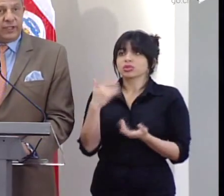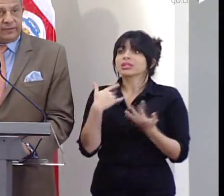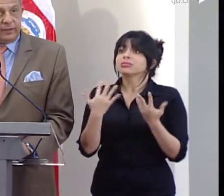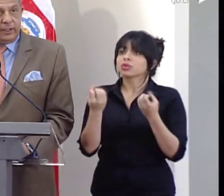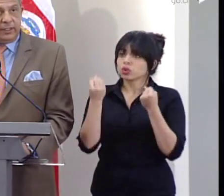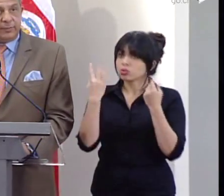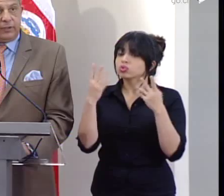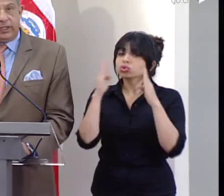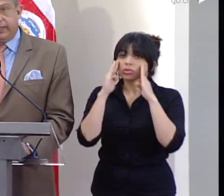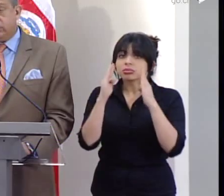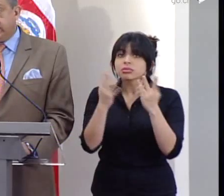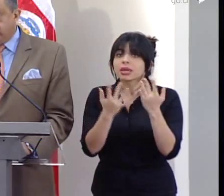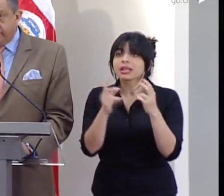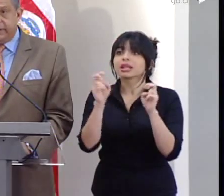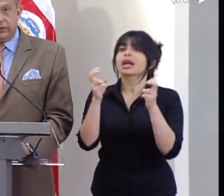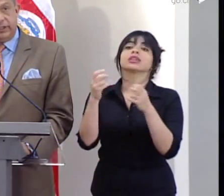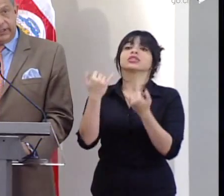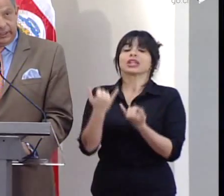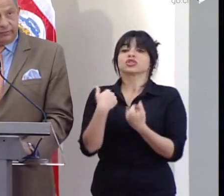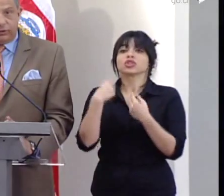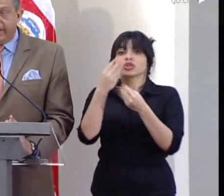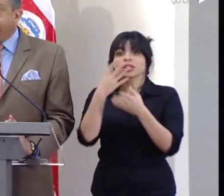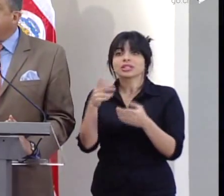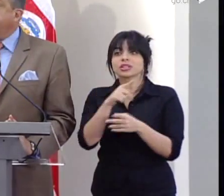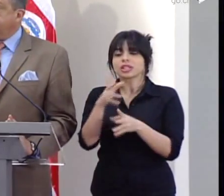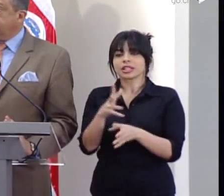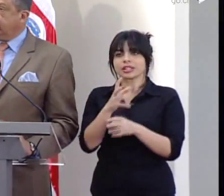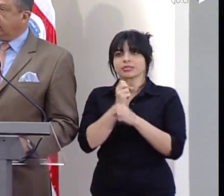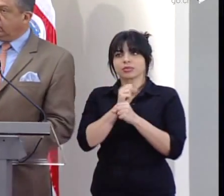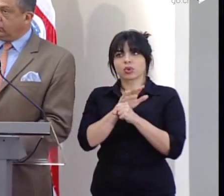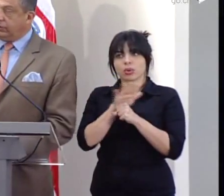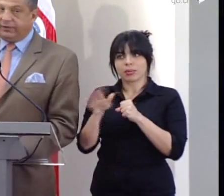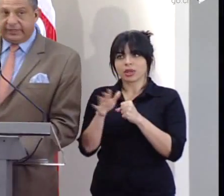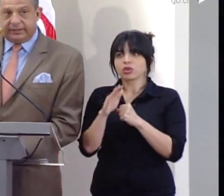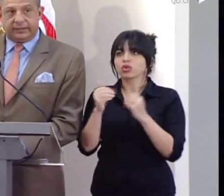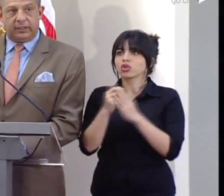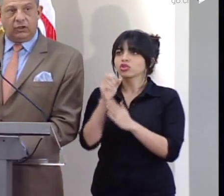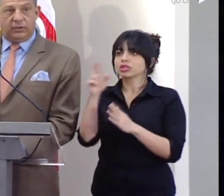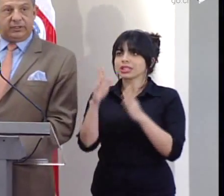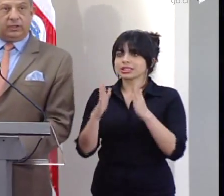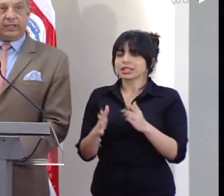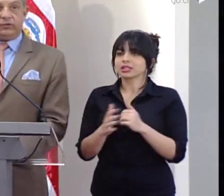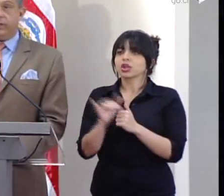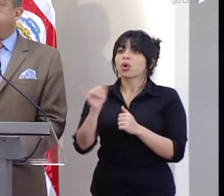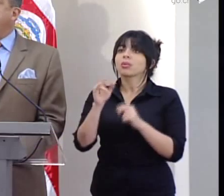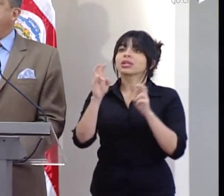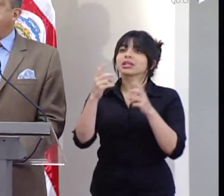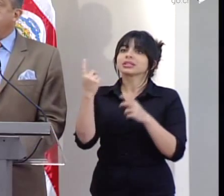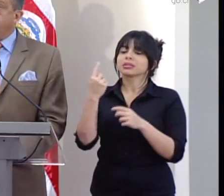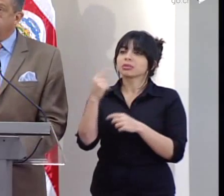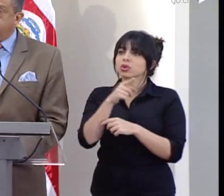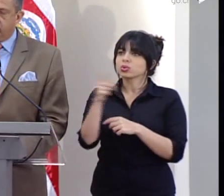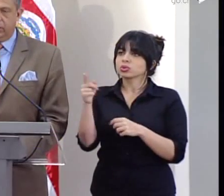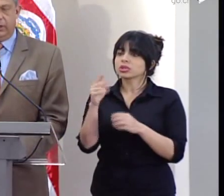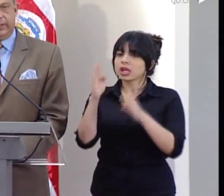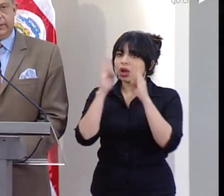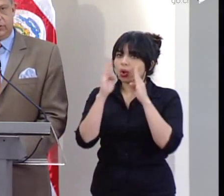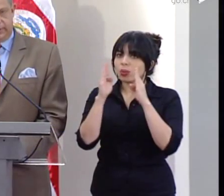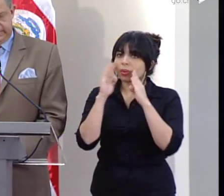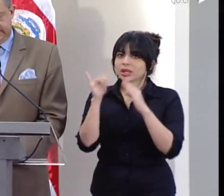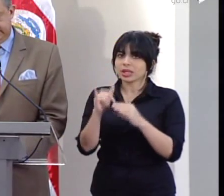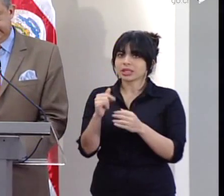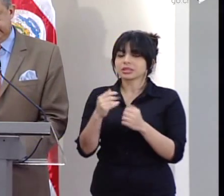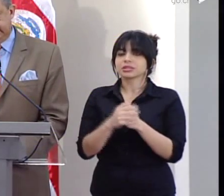que muchas, y espero que esto que estoy diciendo les llegue de forma íntegra a los costarricenses, como ha sido el caso siempre que ustedes han cubierto